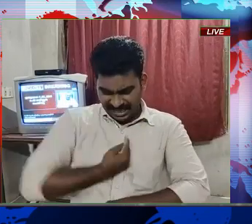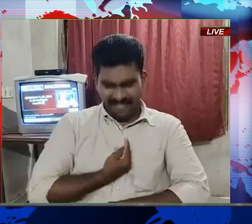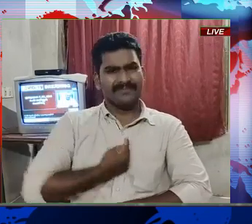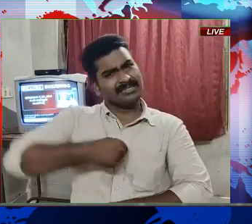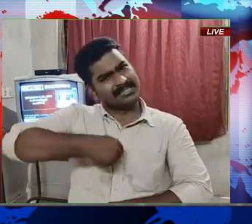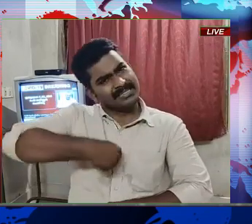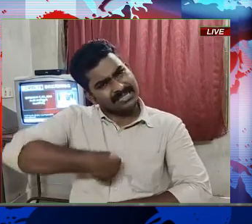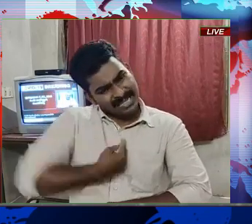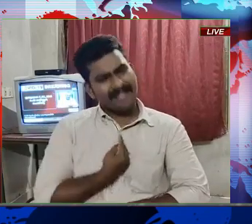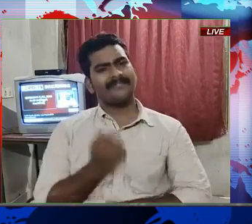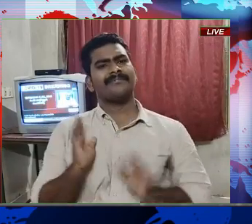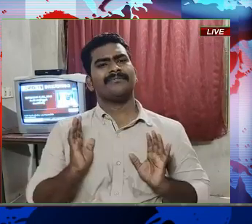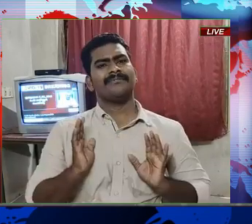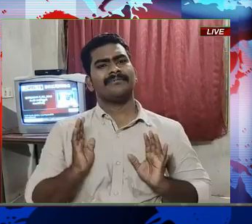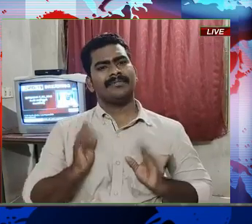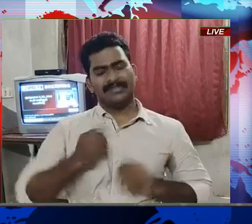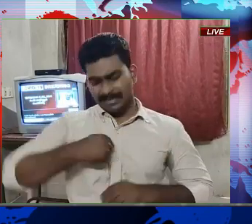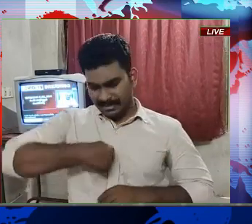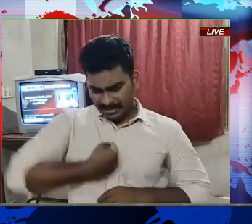അത്തരം ചിലർ